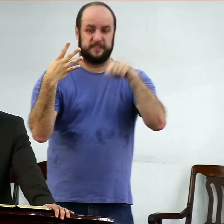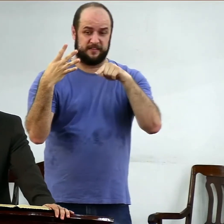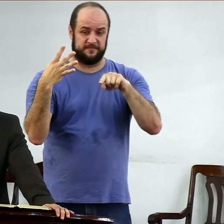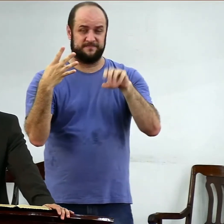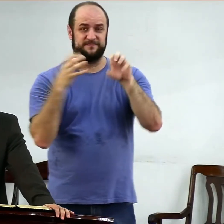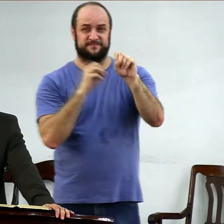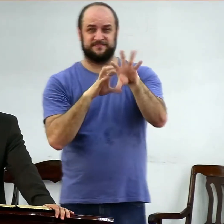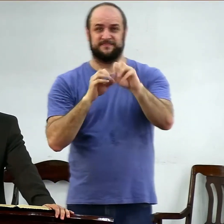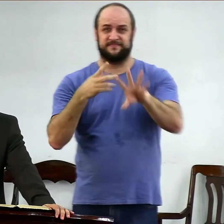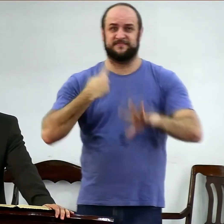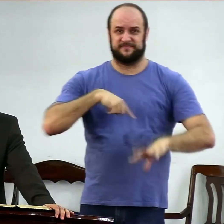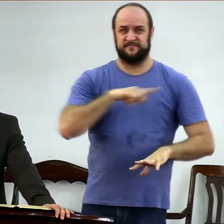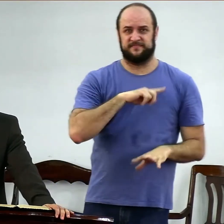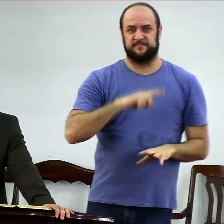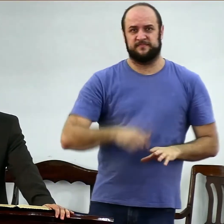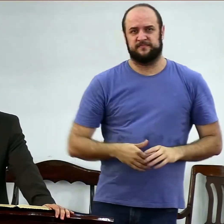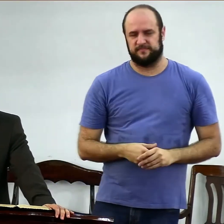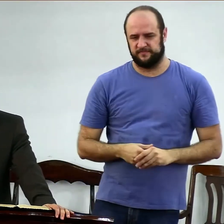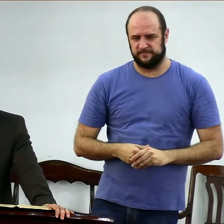ensina.